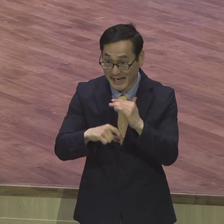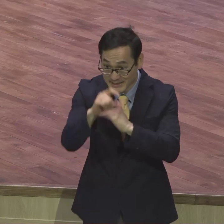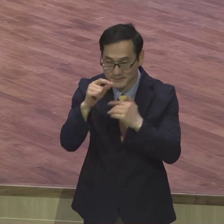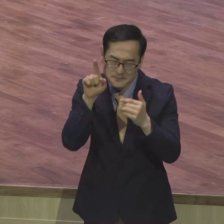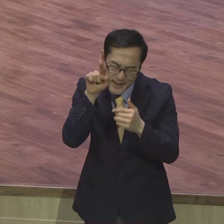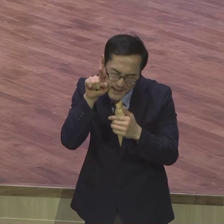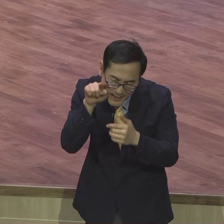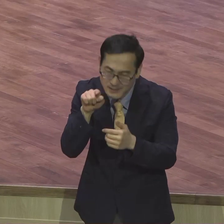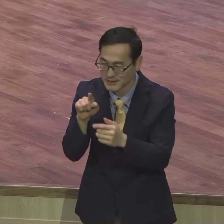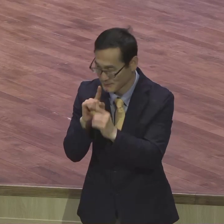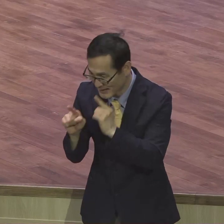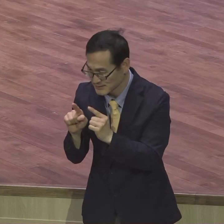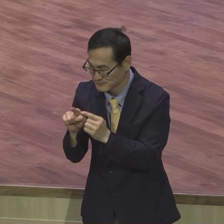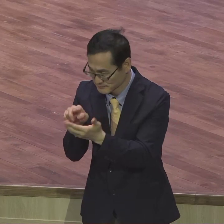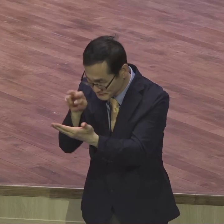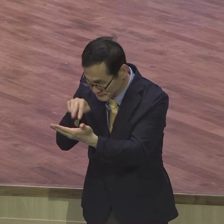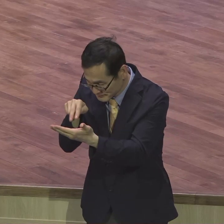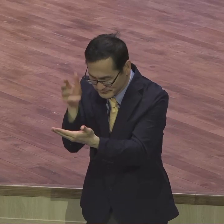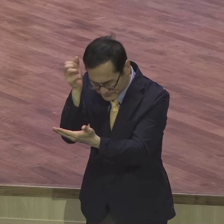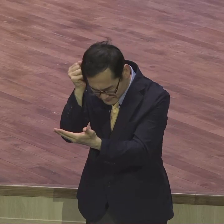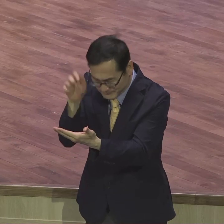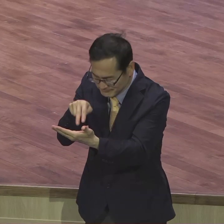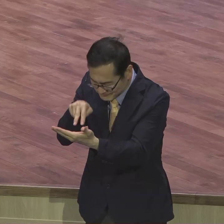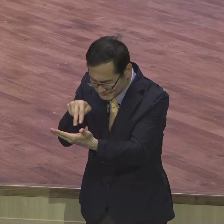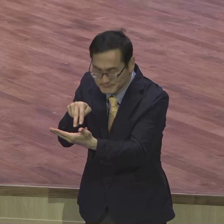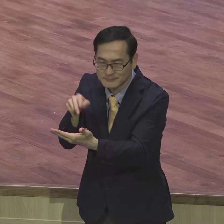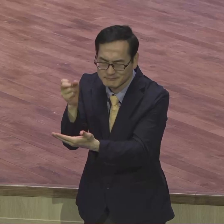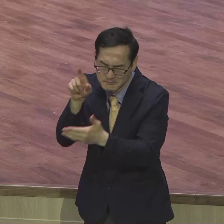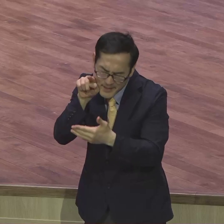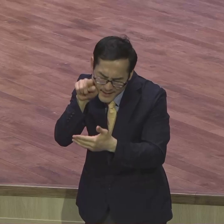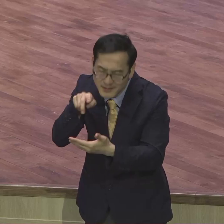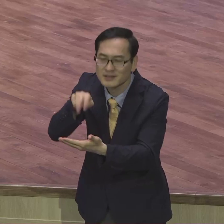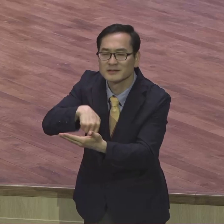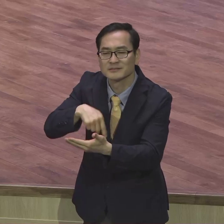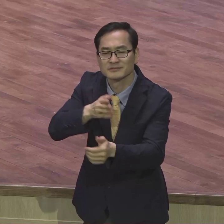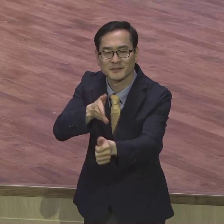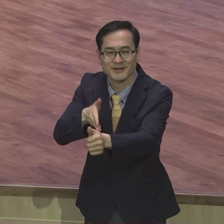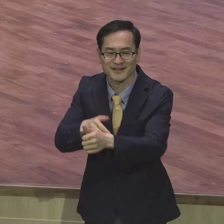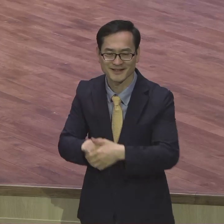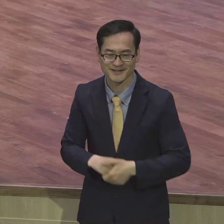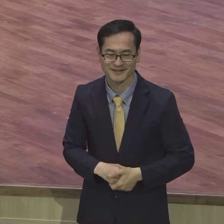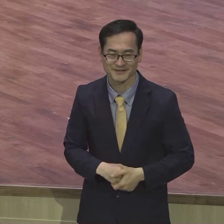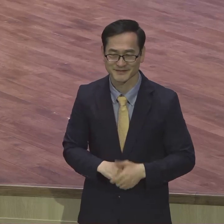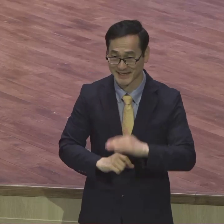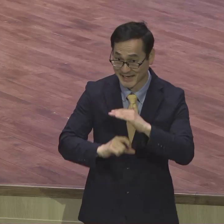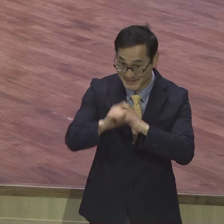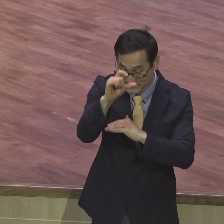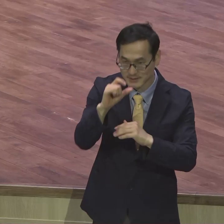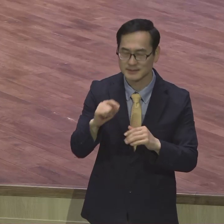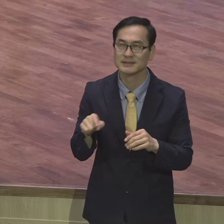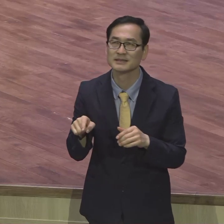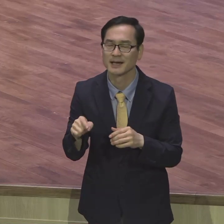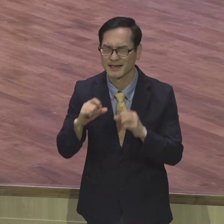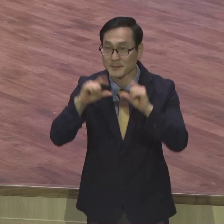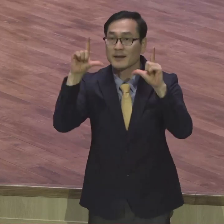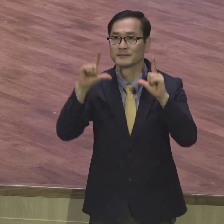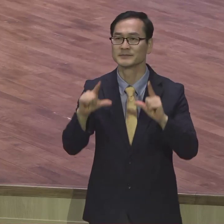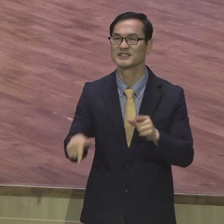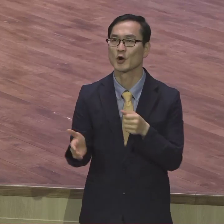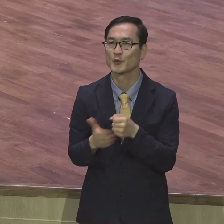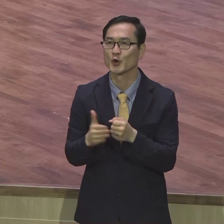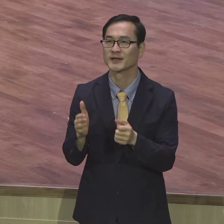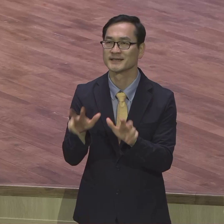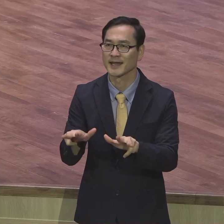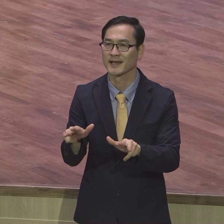좋겠어. 아예 암송을 해. 암송. 아예 눈 뜨자마자 그러므로 이제 그리스도